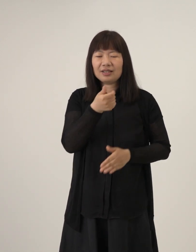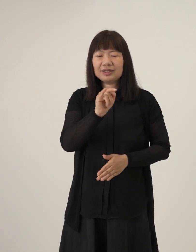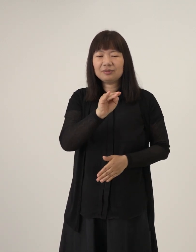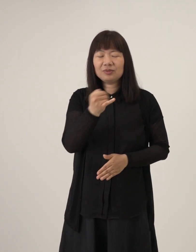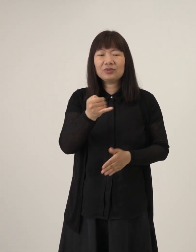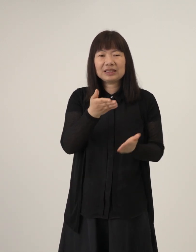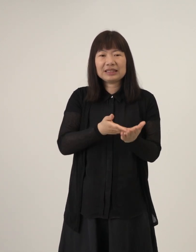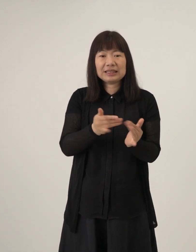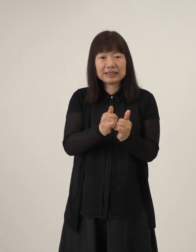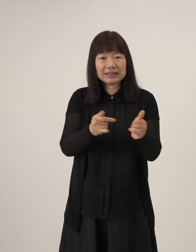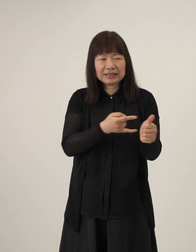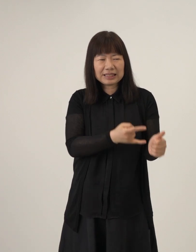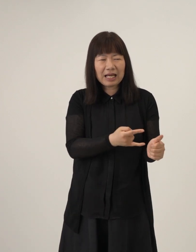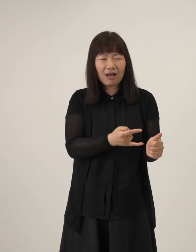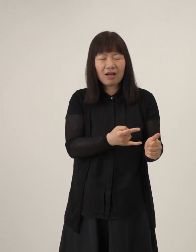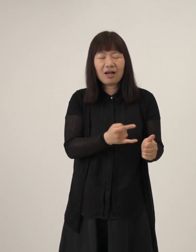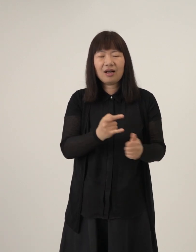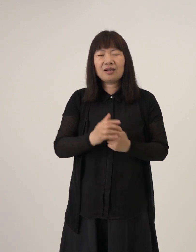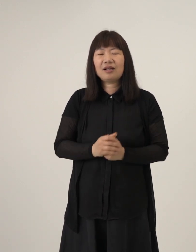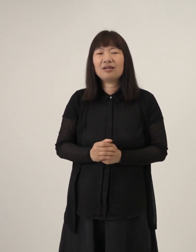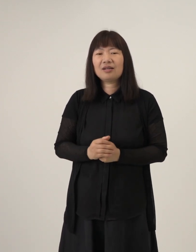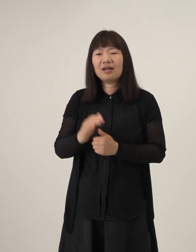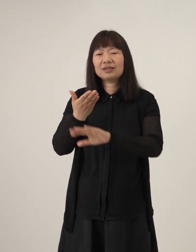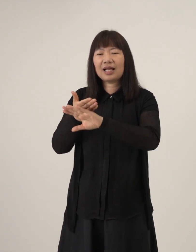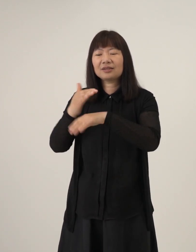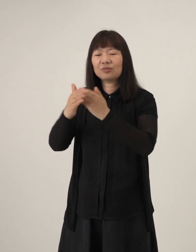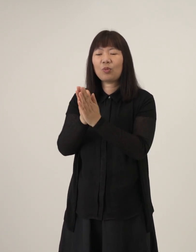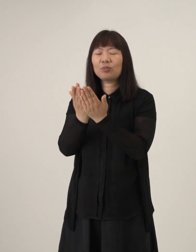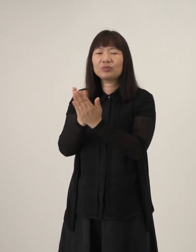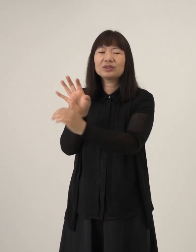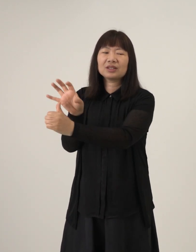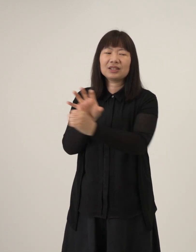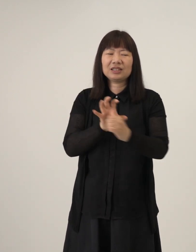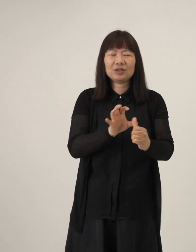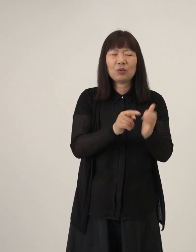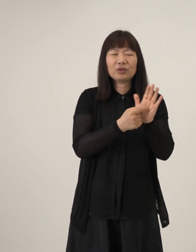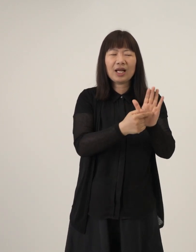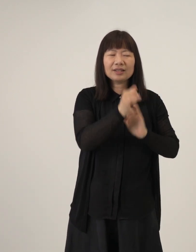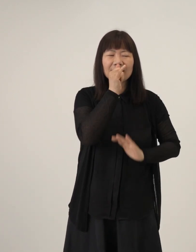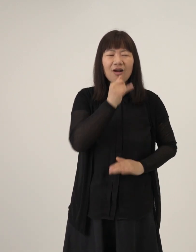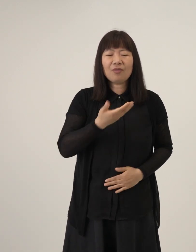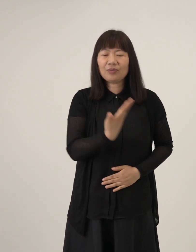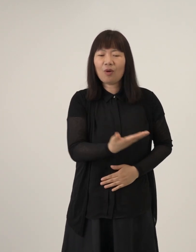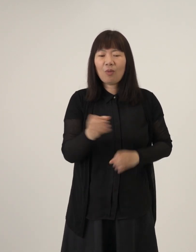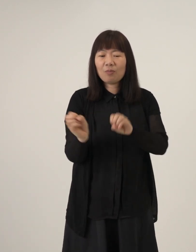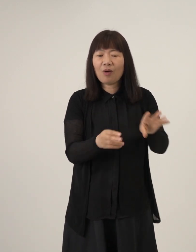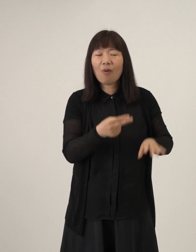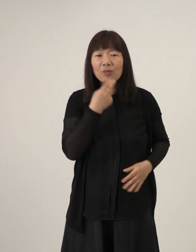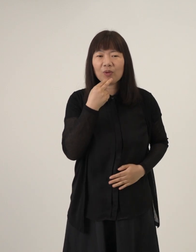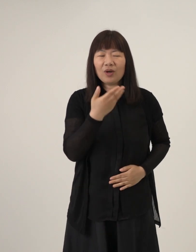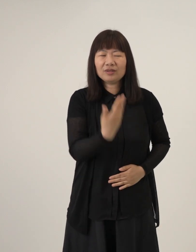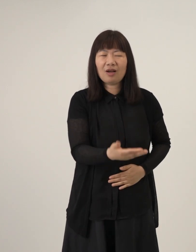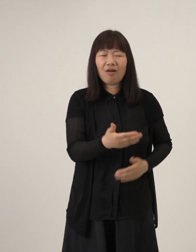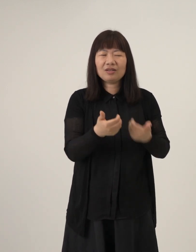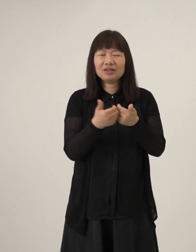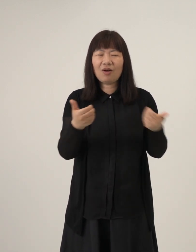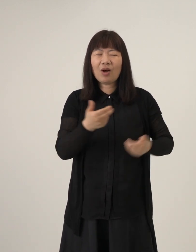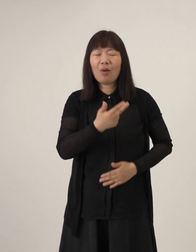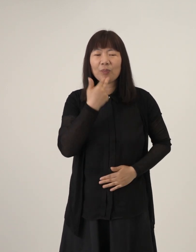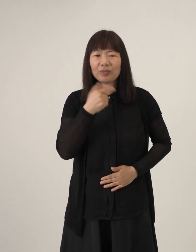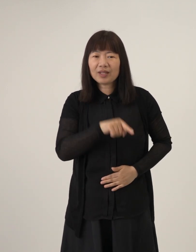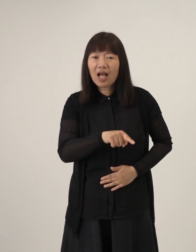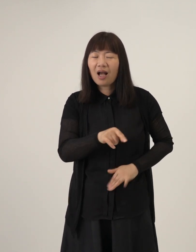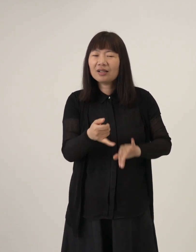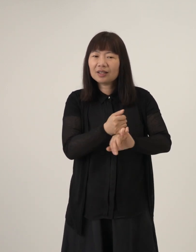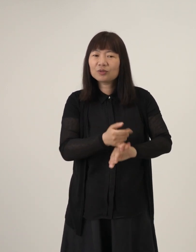기자가 어떤 본문을 또 인용을 한 거예요. 너를 버리지 아니하고 너희를 떠나지 아니하겠다. 이게